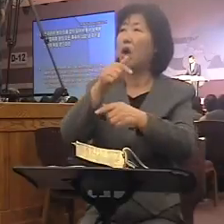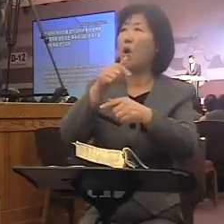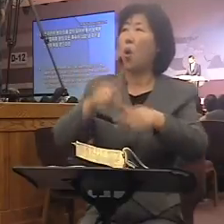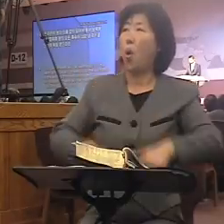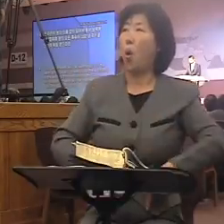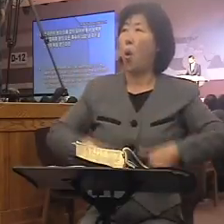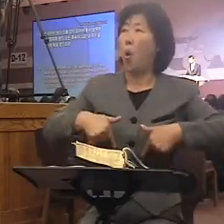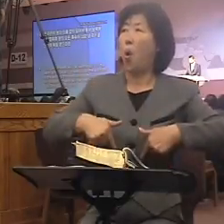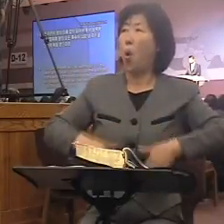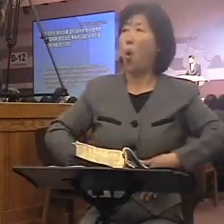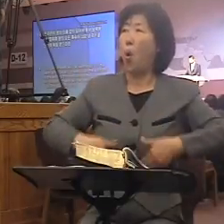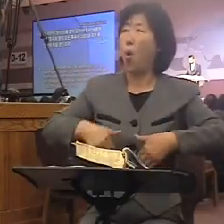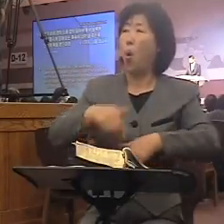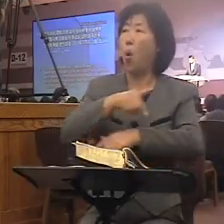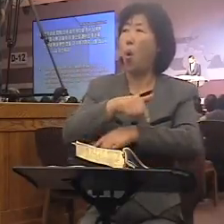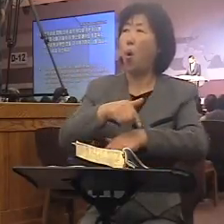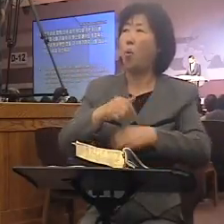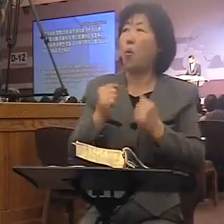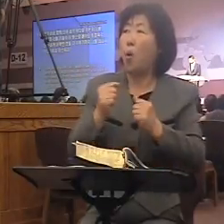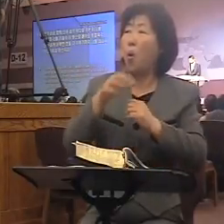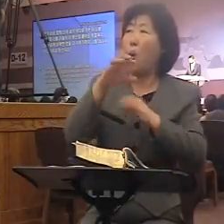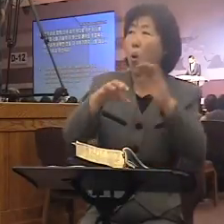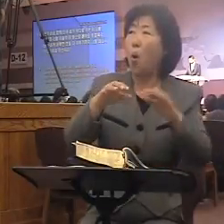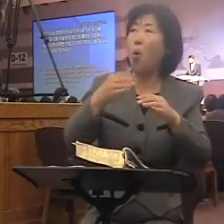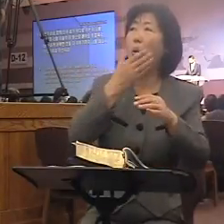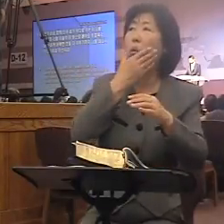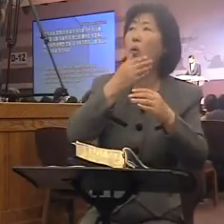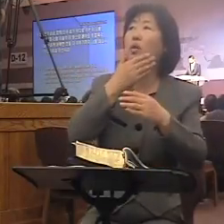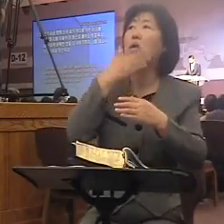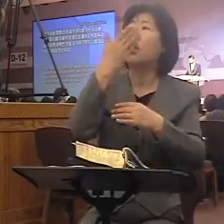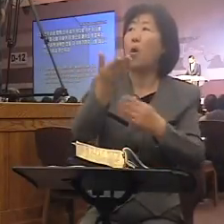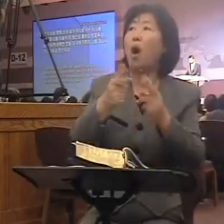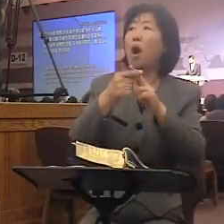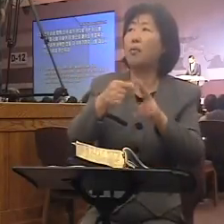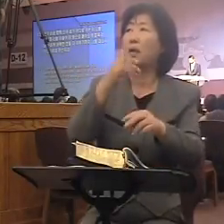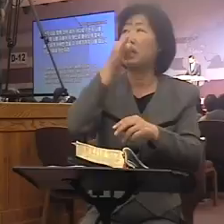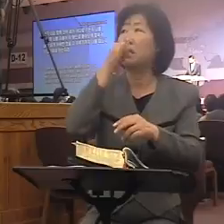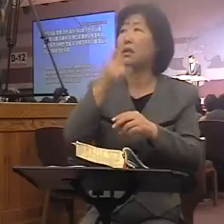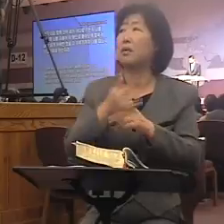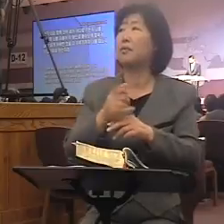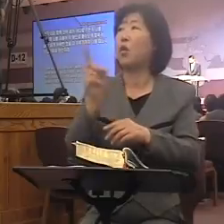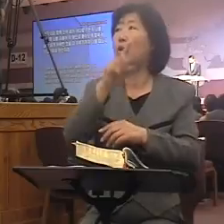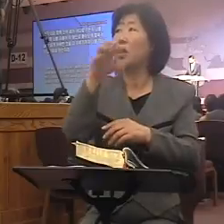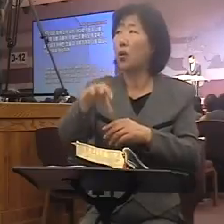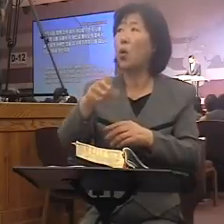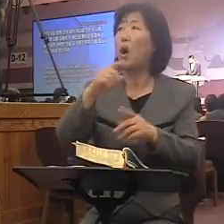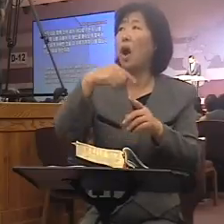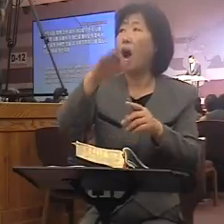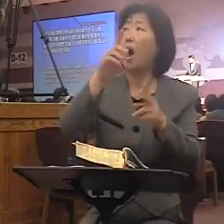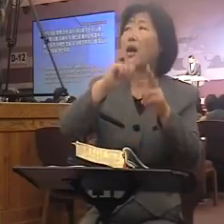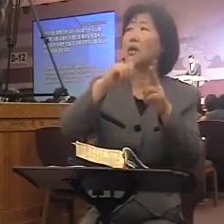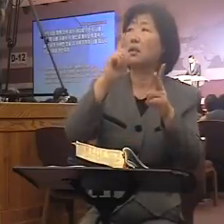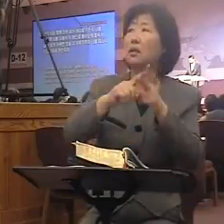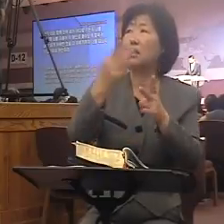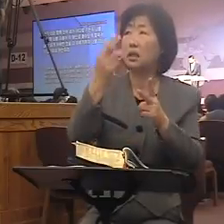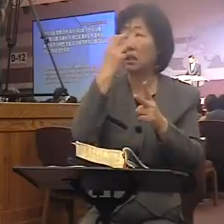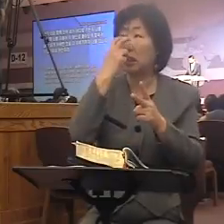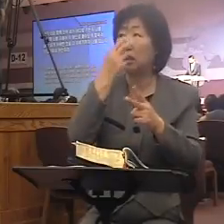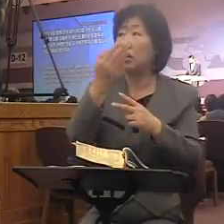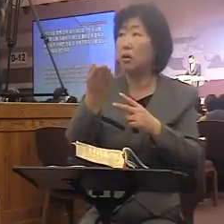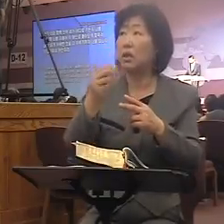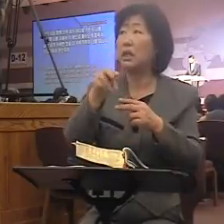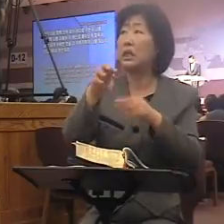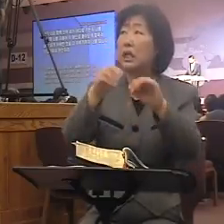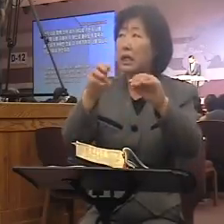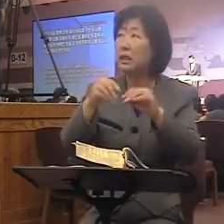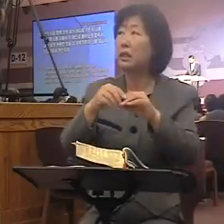너와 내 자손을 인하여 복을 얻으리라. 내가 너와 함께 있어 내가 어디로 가든지 너를 지키며 너를 이끌어 이